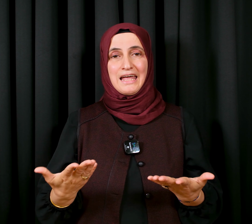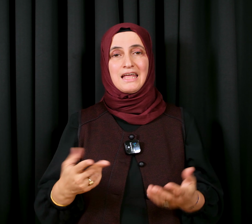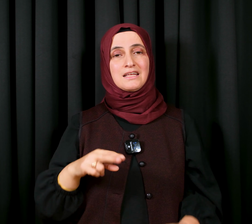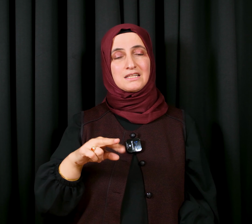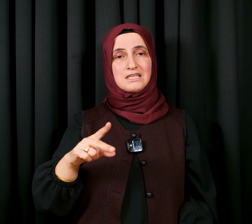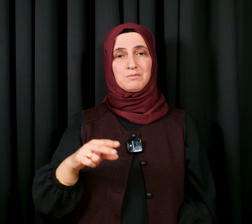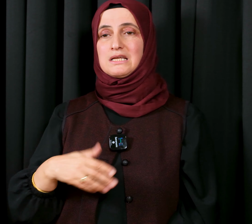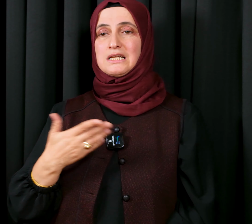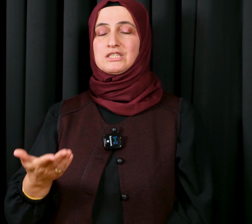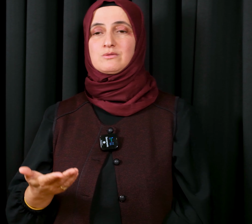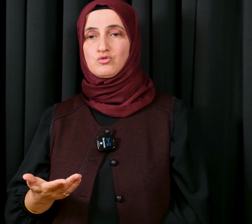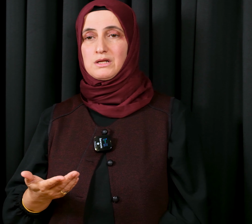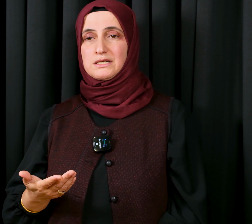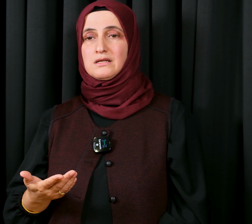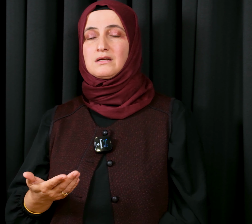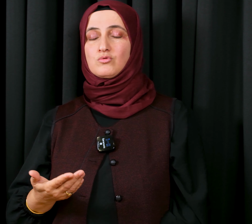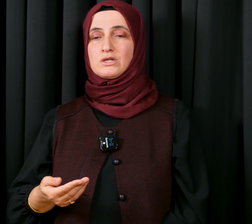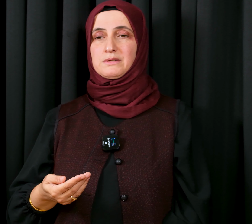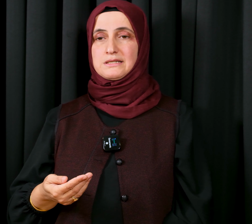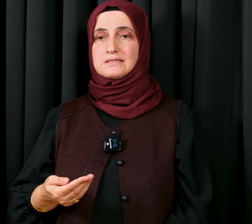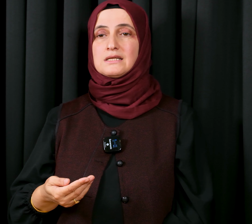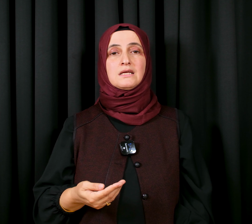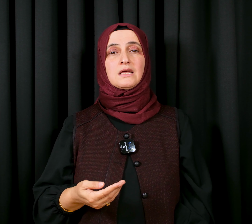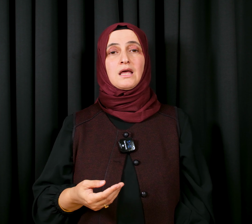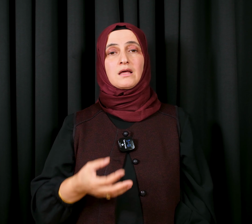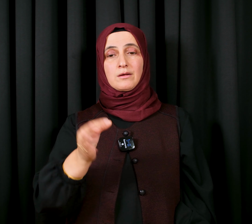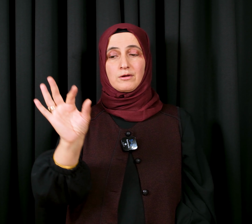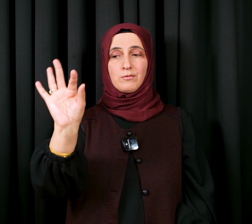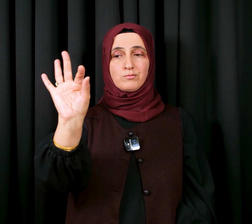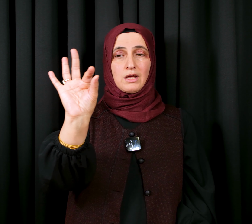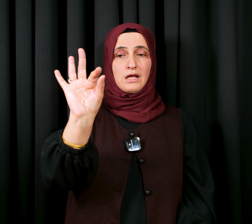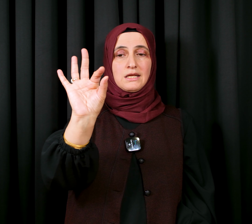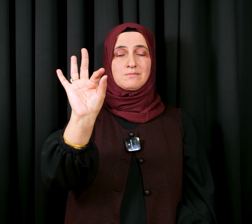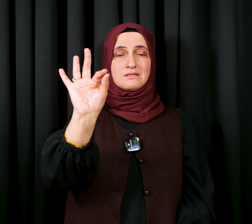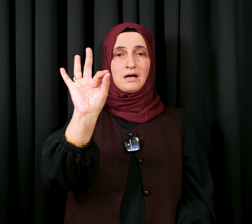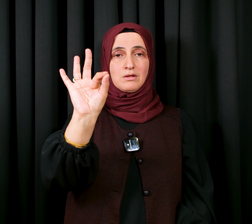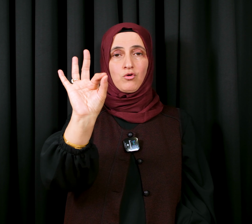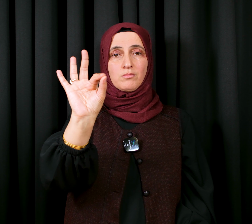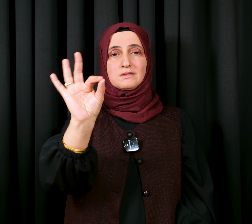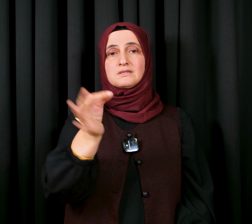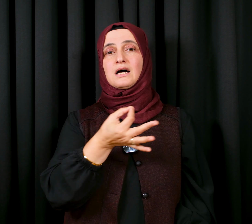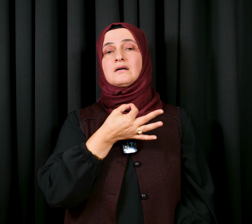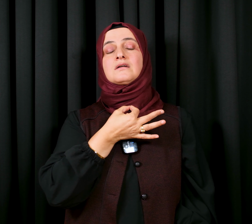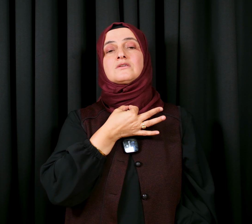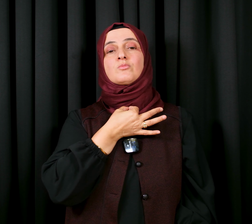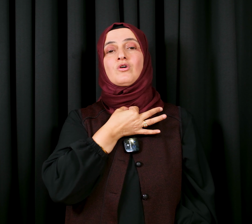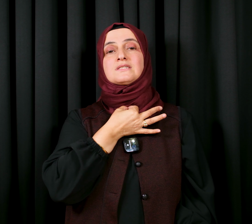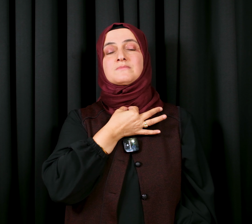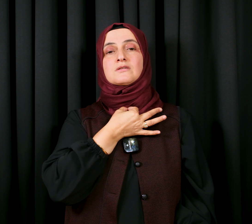gibi iletişim cümleleri kurabiliriz. Ellerimiz damla formatında boğazımıza